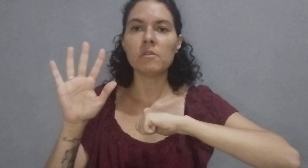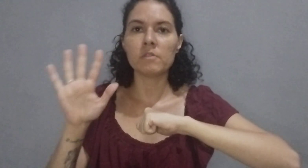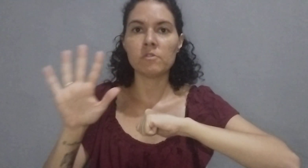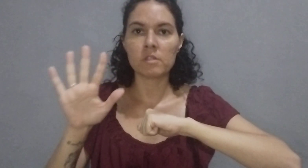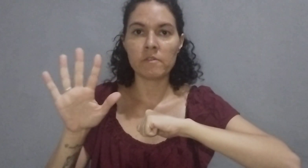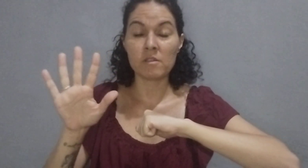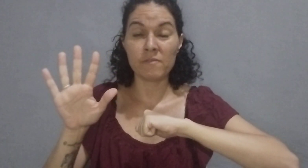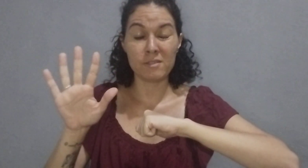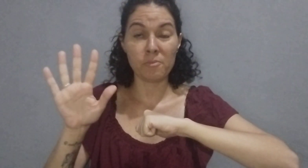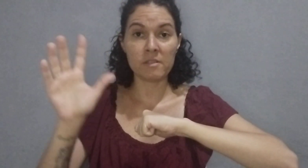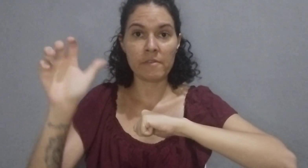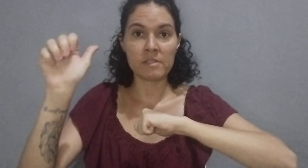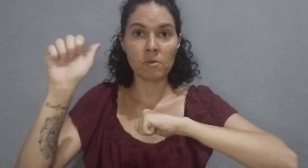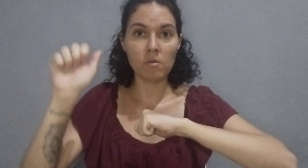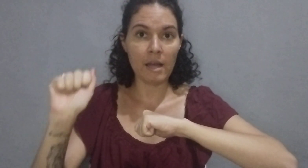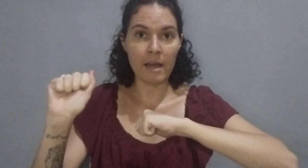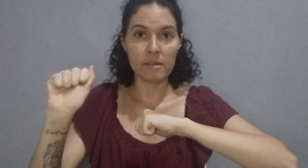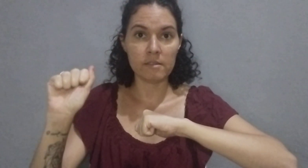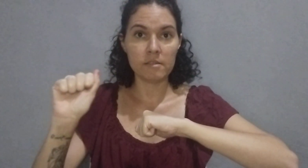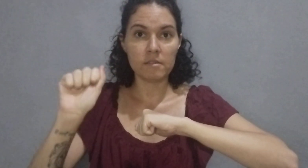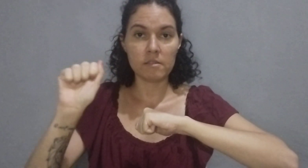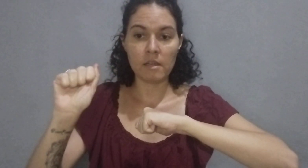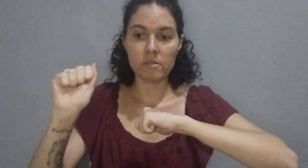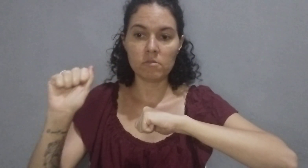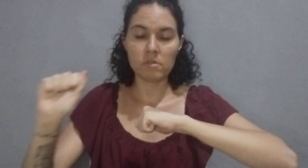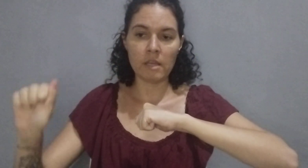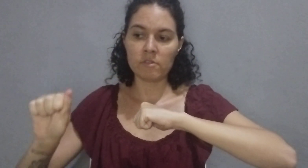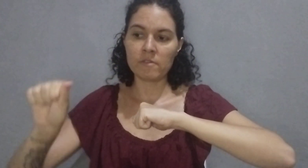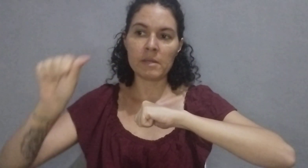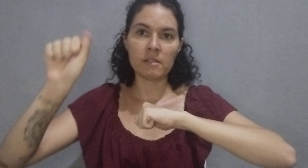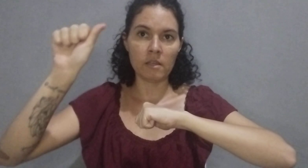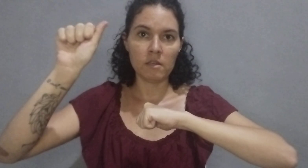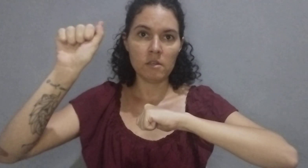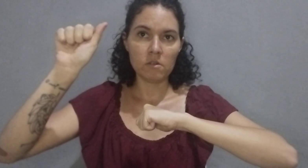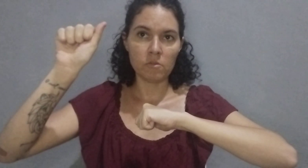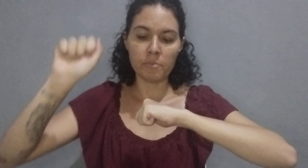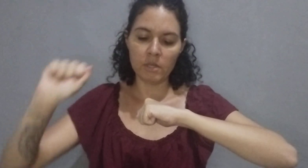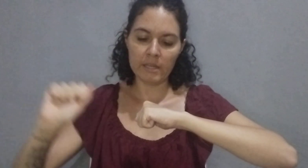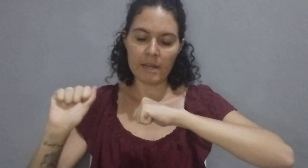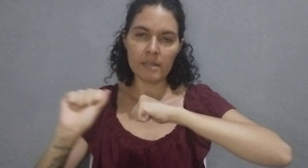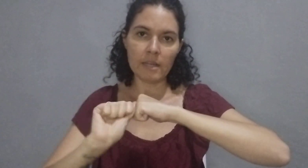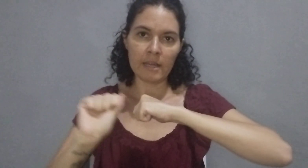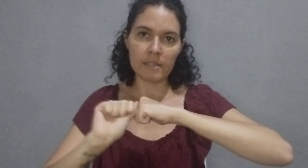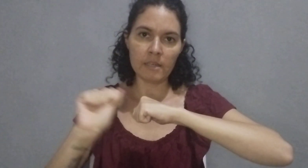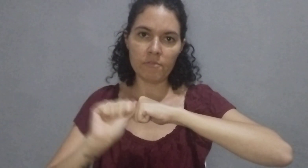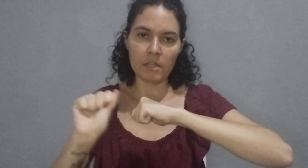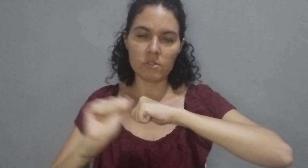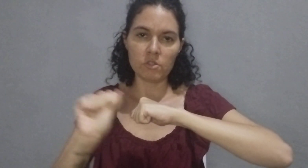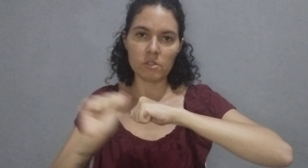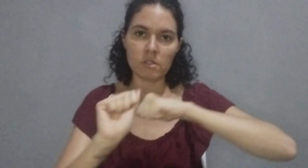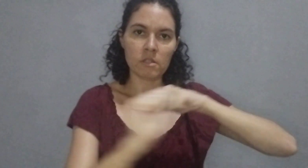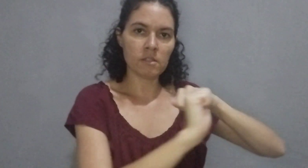em vez de você fazer o P, você vai fazer o A, certo? E aí você vai bater o polegar aqui na frente.